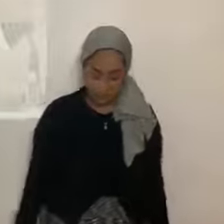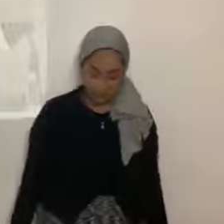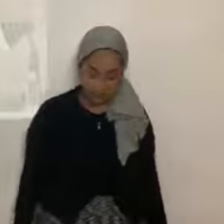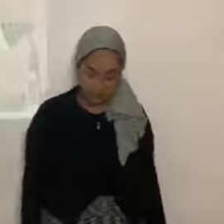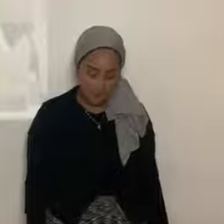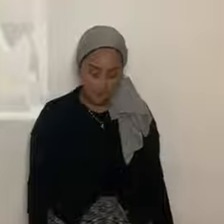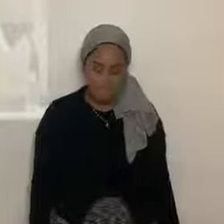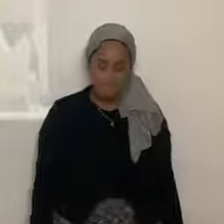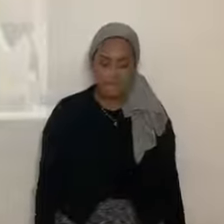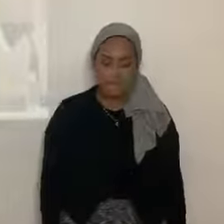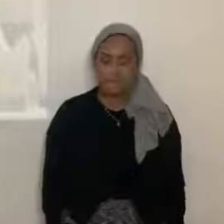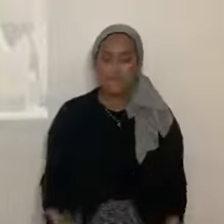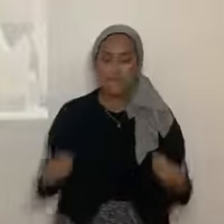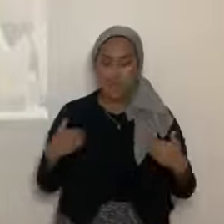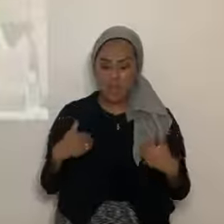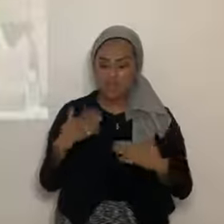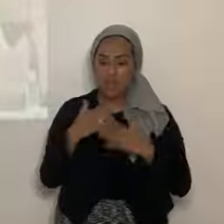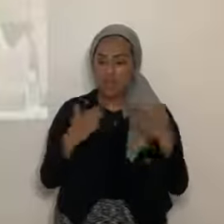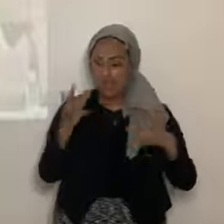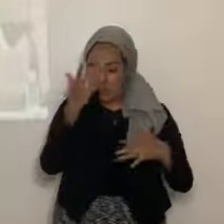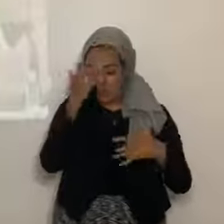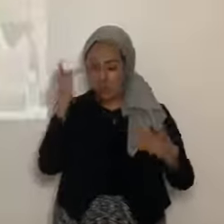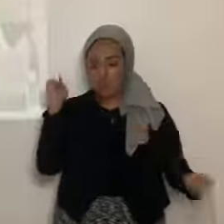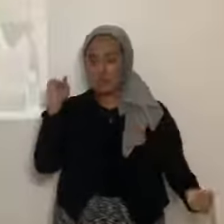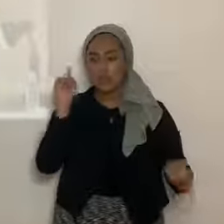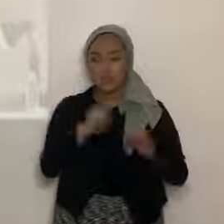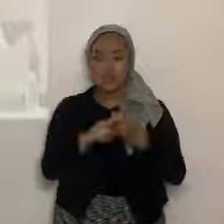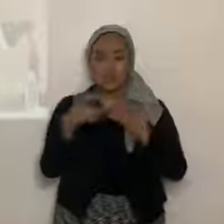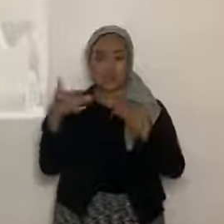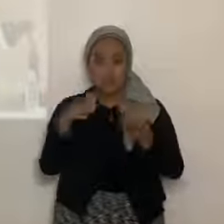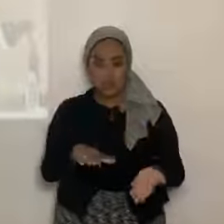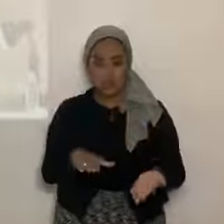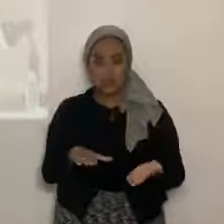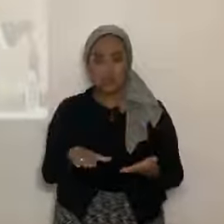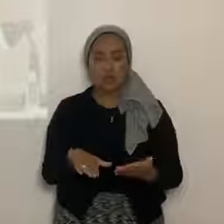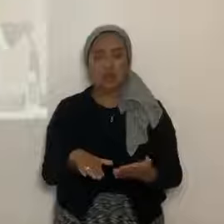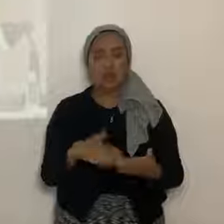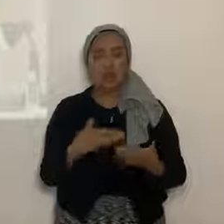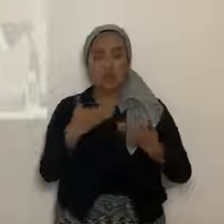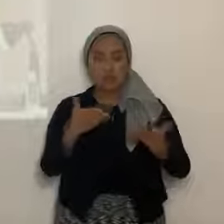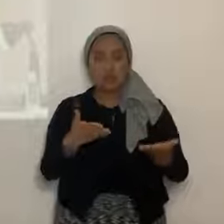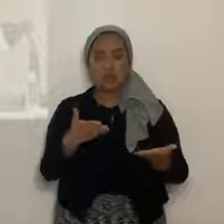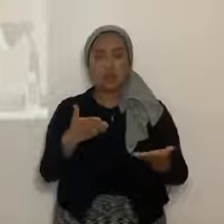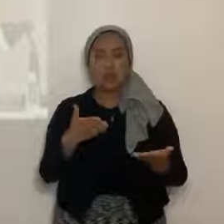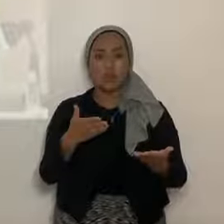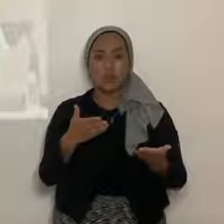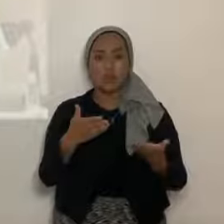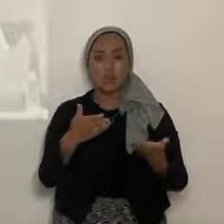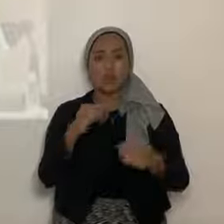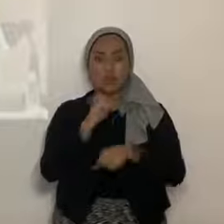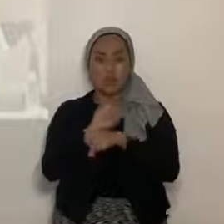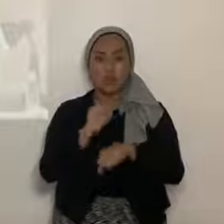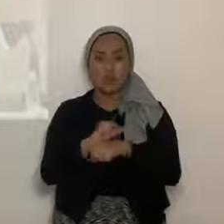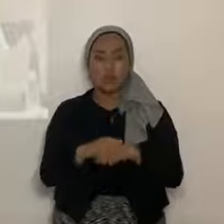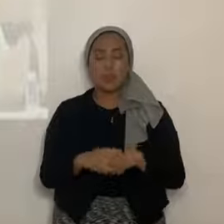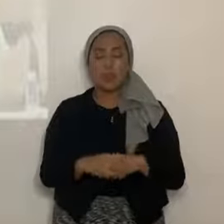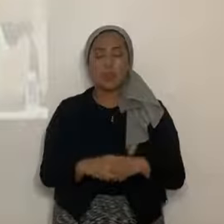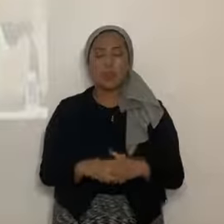Hay enfermedades hasta la muerte. Y aquí se les voy a dejar una tarea preciosa en el Eterno Yahshua, preciosa en el Eterno Yahshua